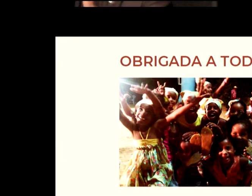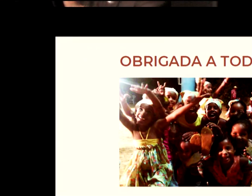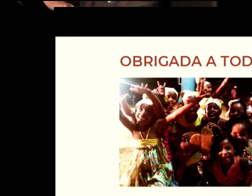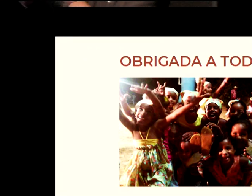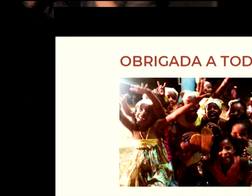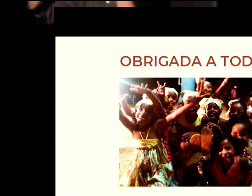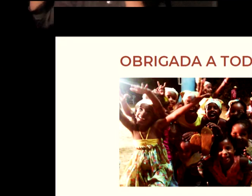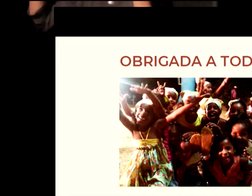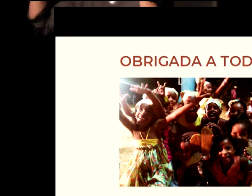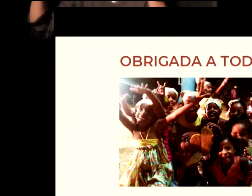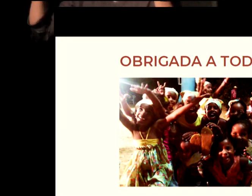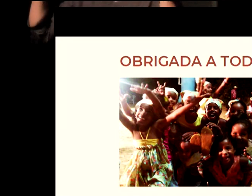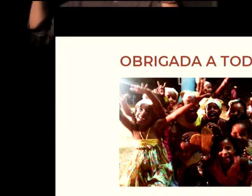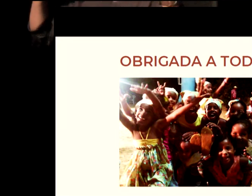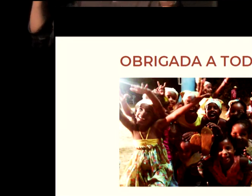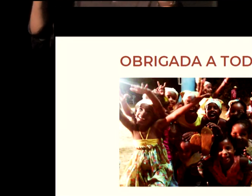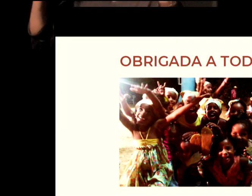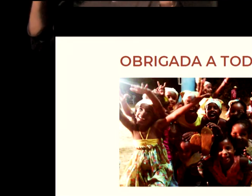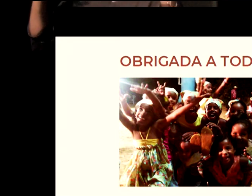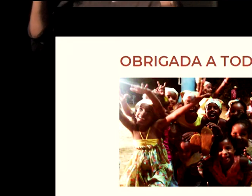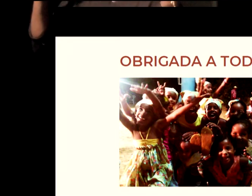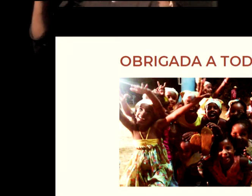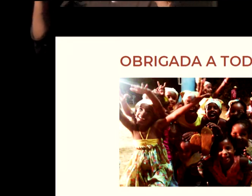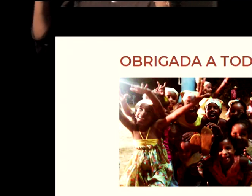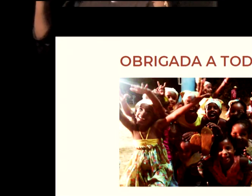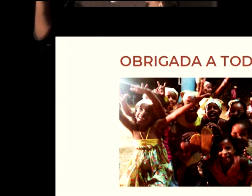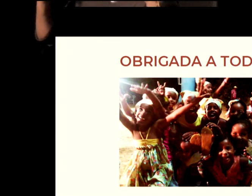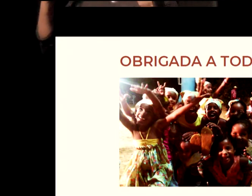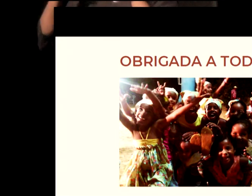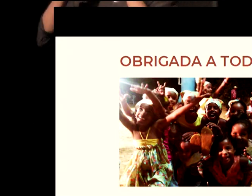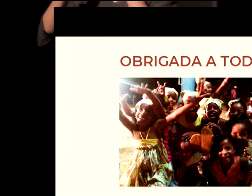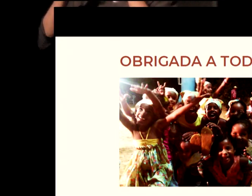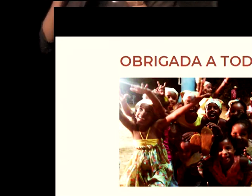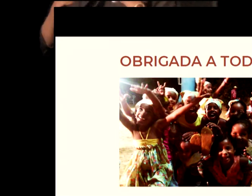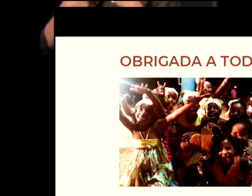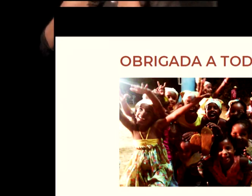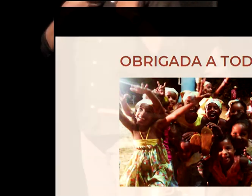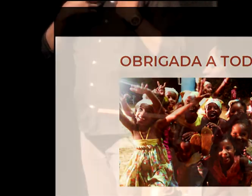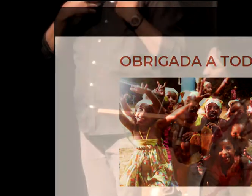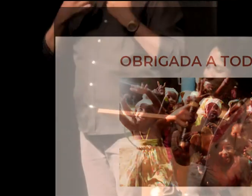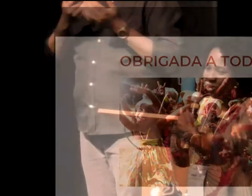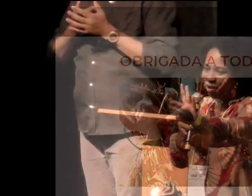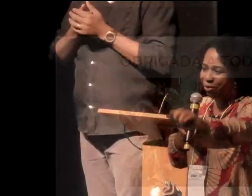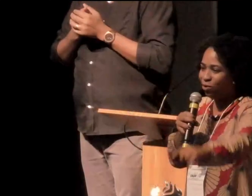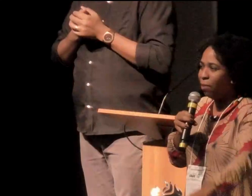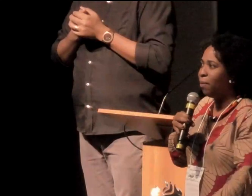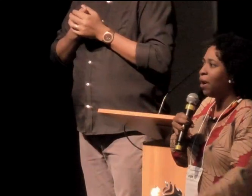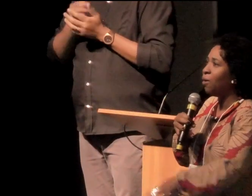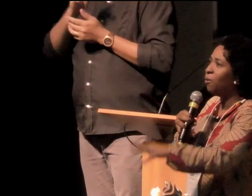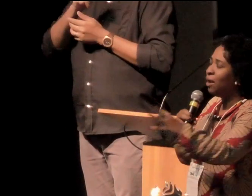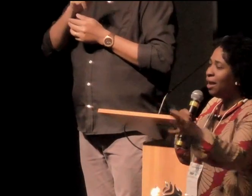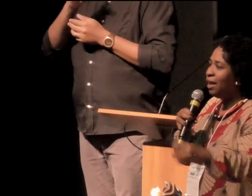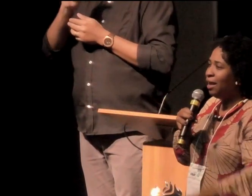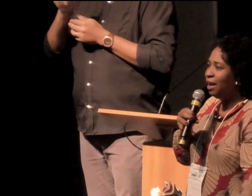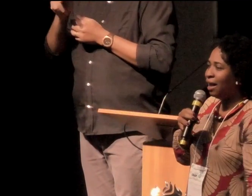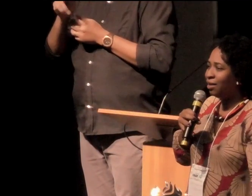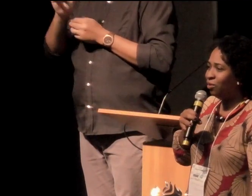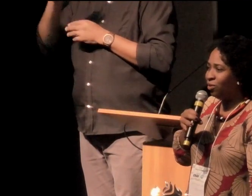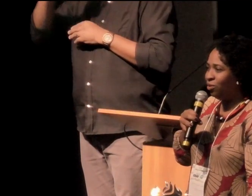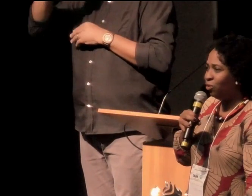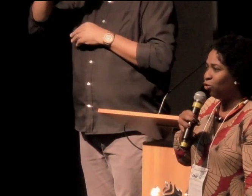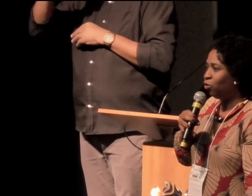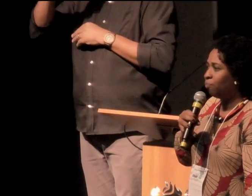presente e Abra aí e gostaria muito de escutar né se eu já começou já levantou a mão e